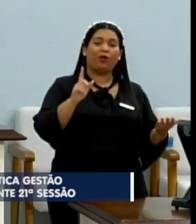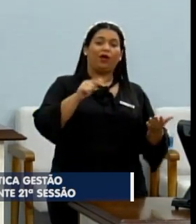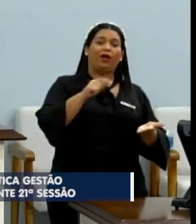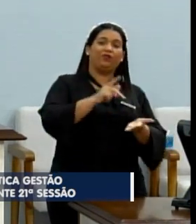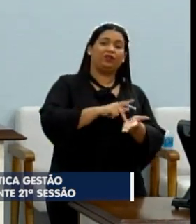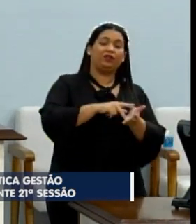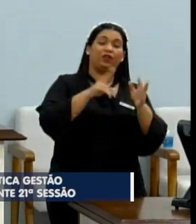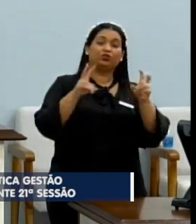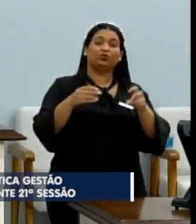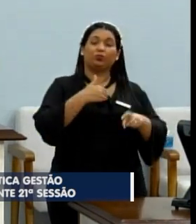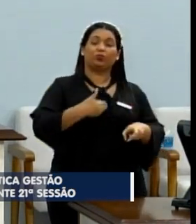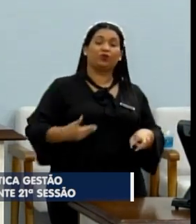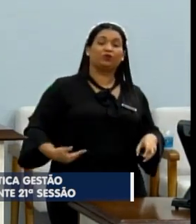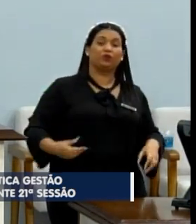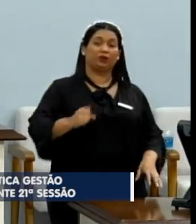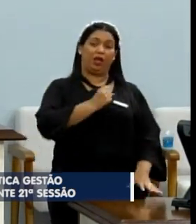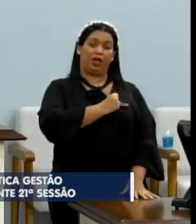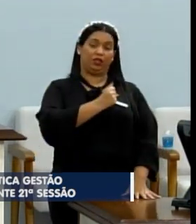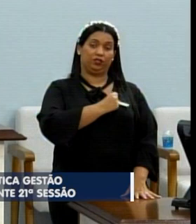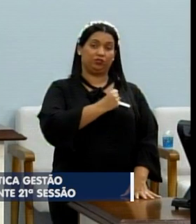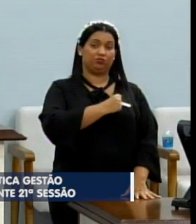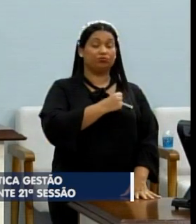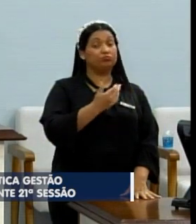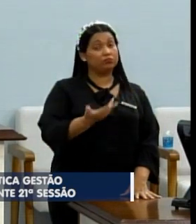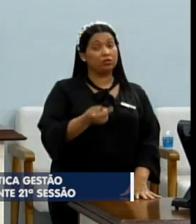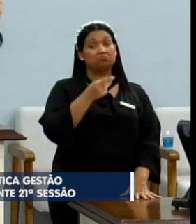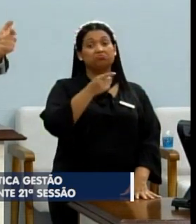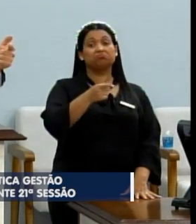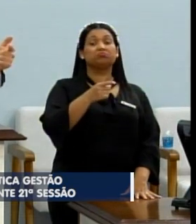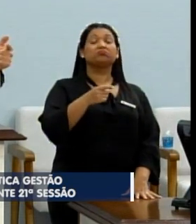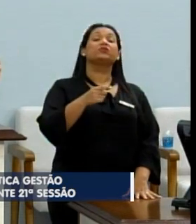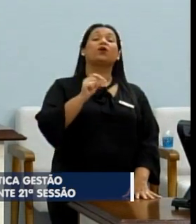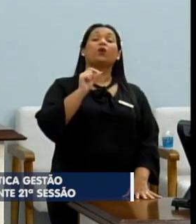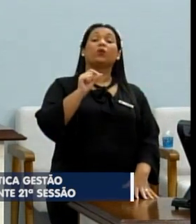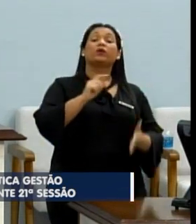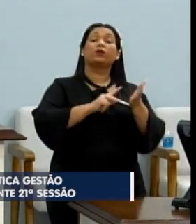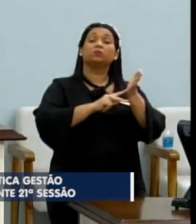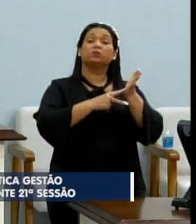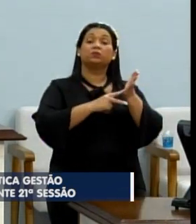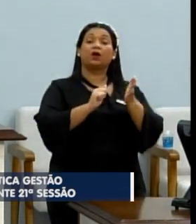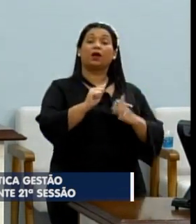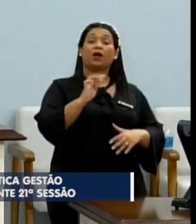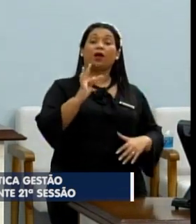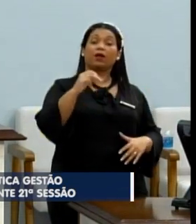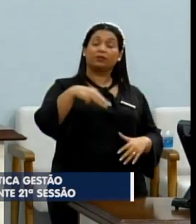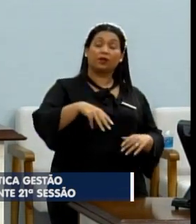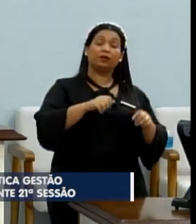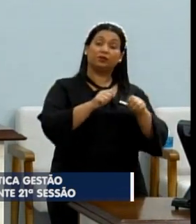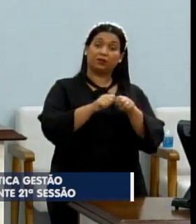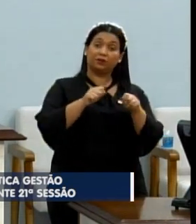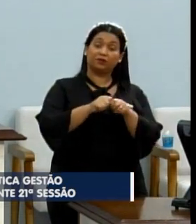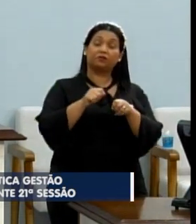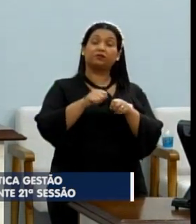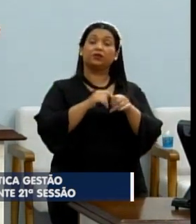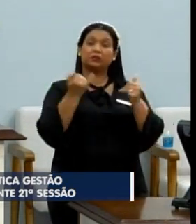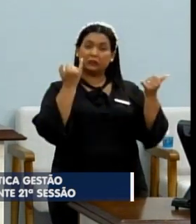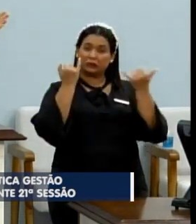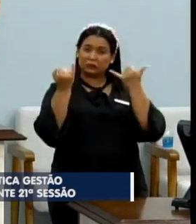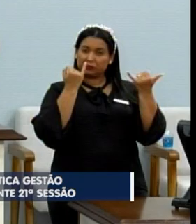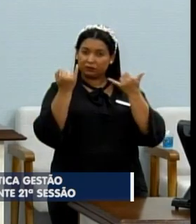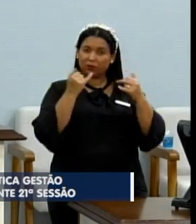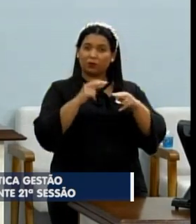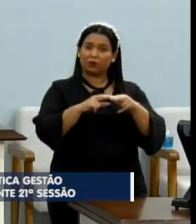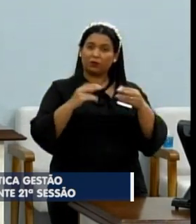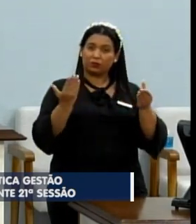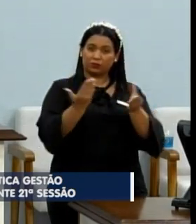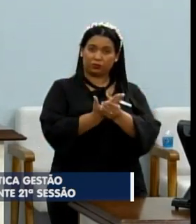sobre o governo é de Araújo felizmente até tem promovido essa essas informações por meio